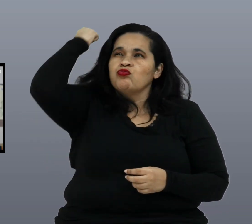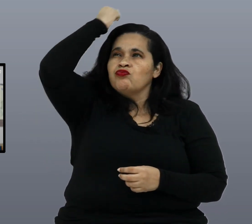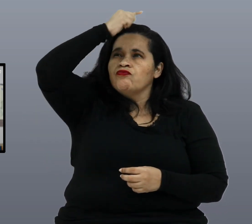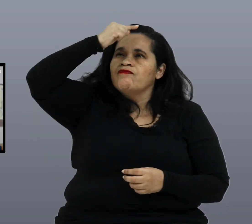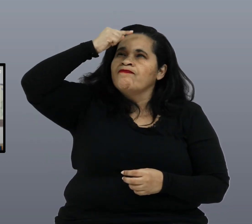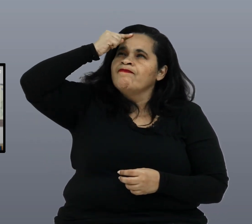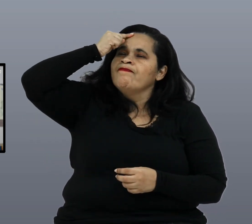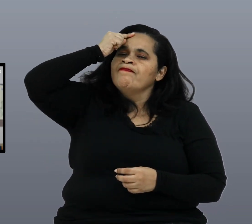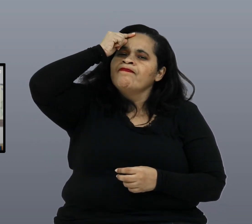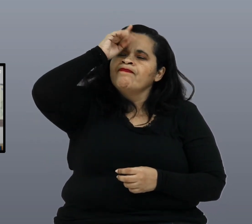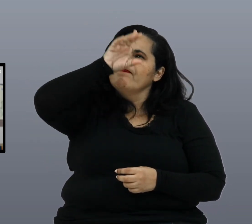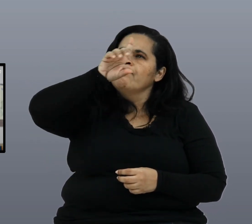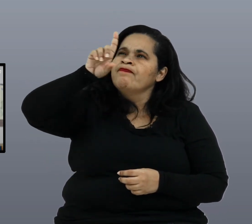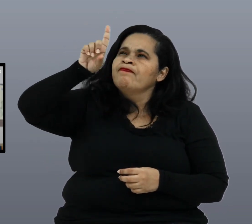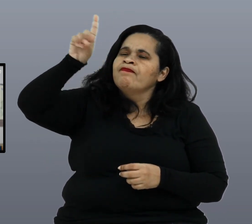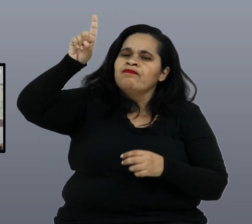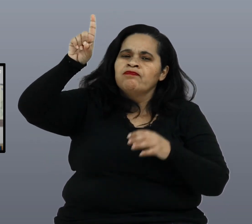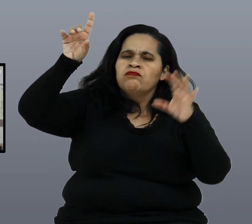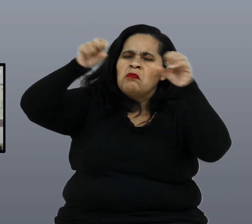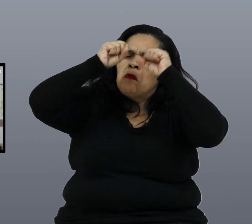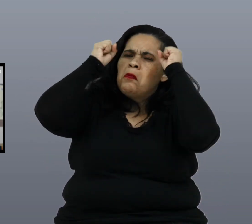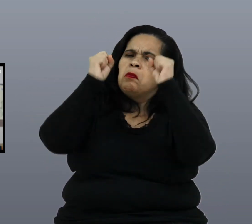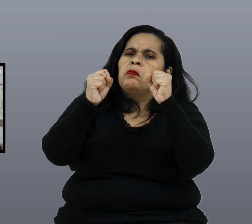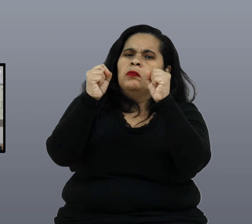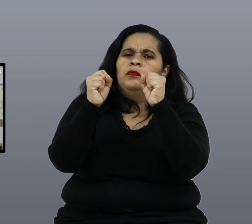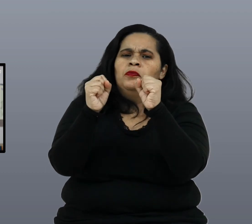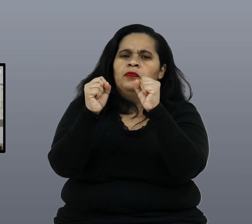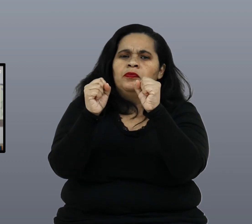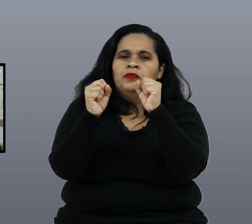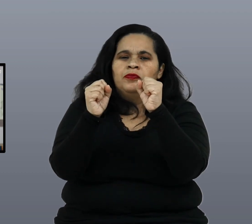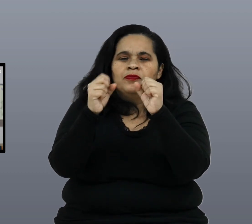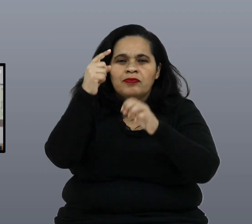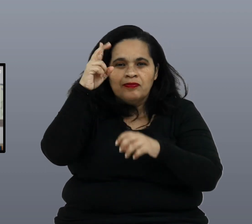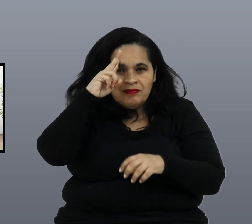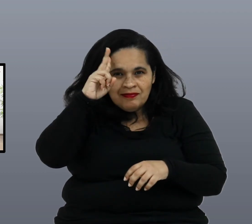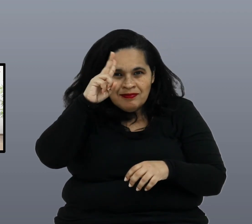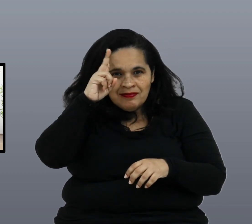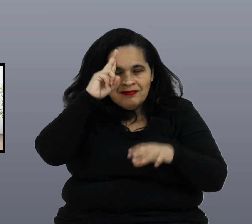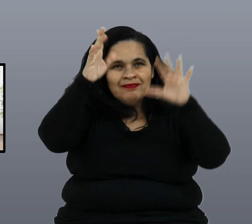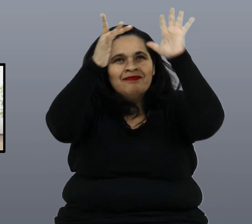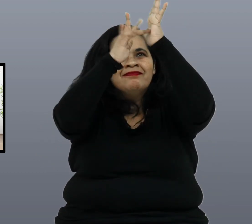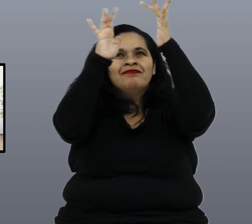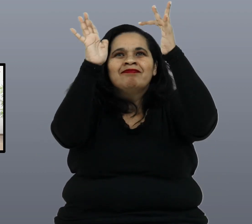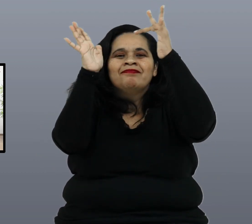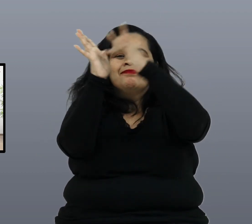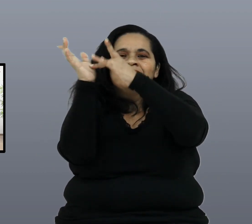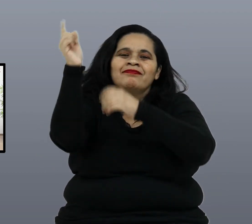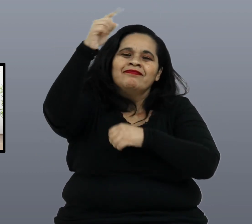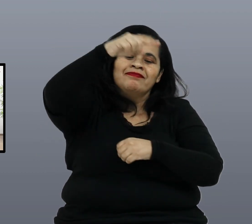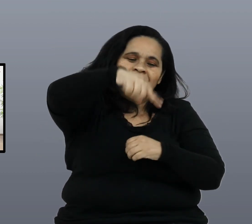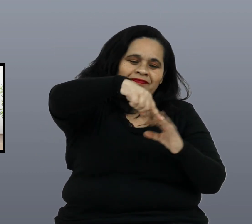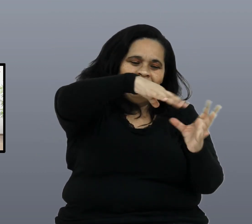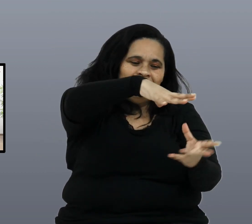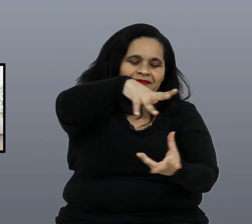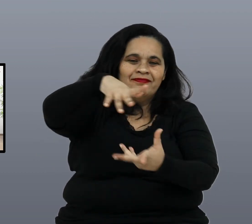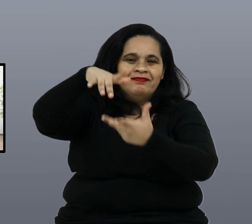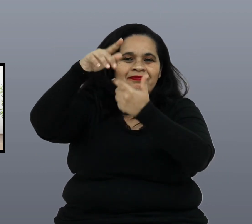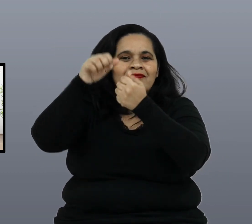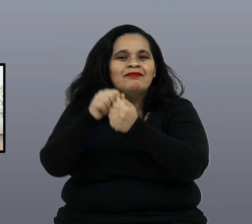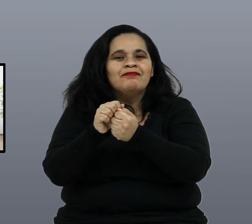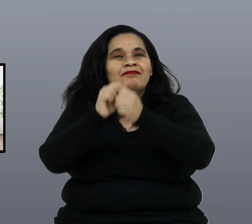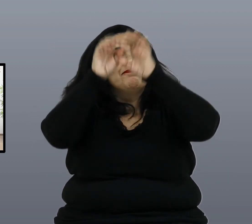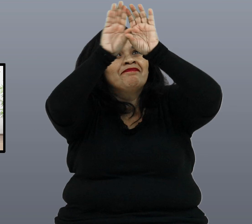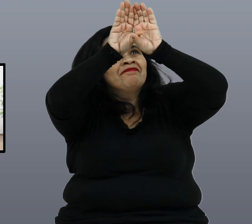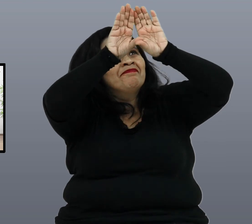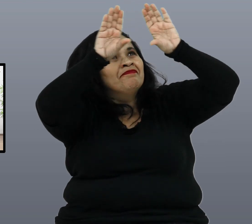tomando posse do reino. Quando que a gente vai tomar posse do reino? É na vinda de Cristo, né? Então, obviamente,